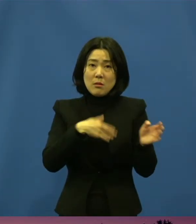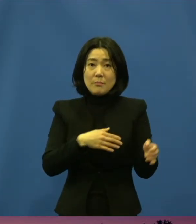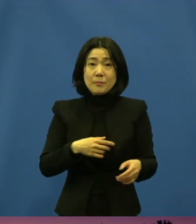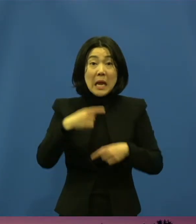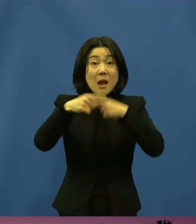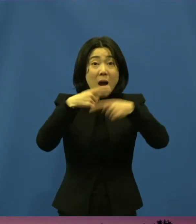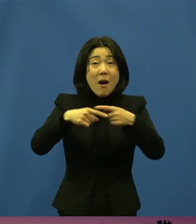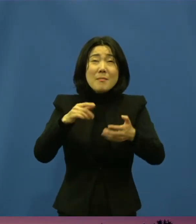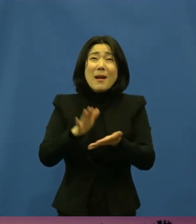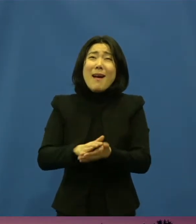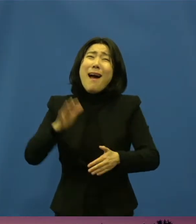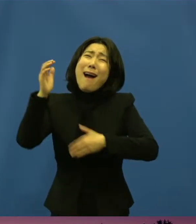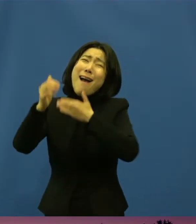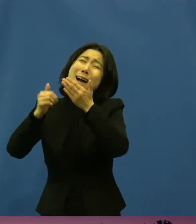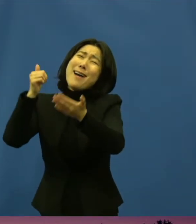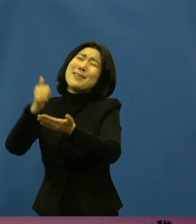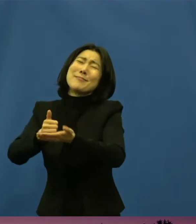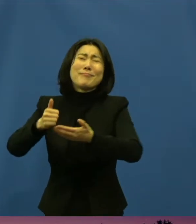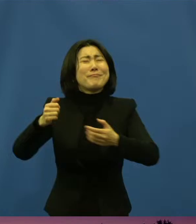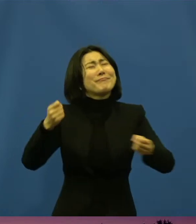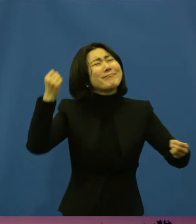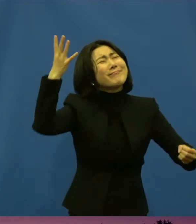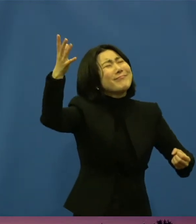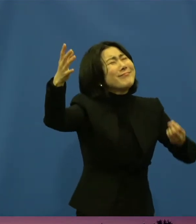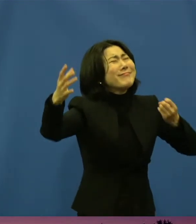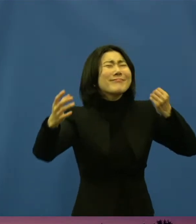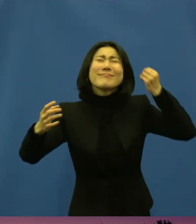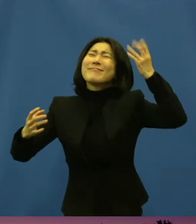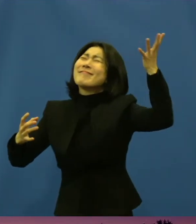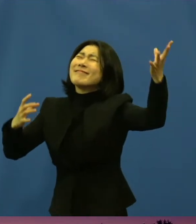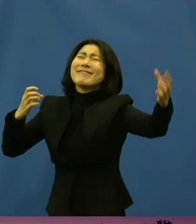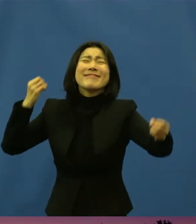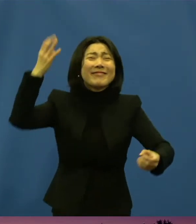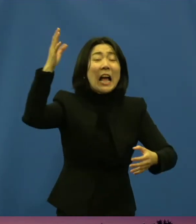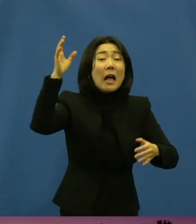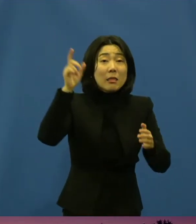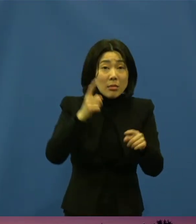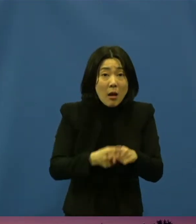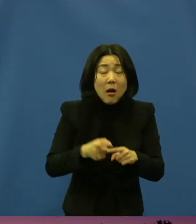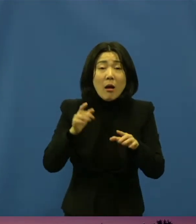주님을 고백한다는 찬송을 부르는데 내 마음은 식어 있어.